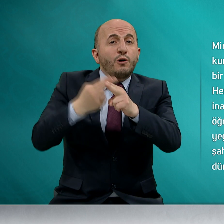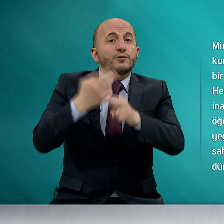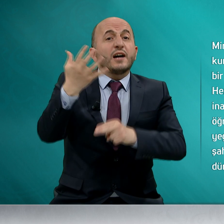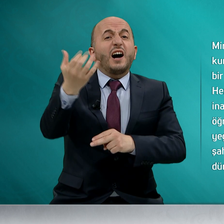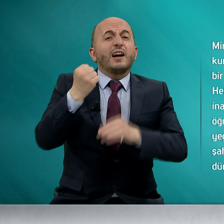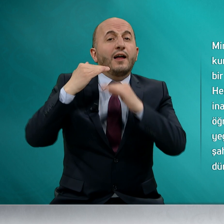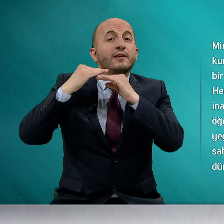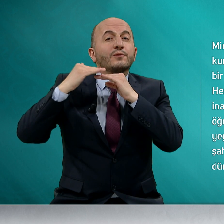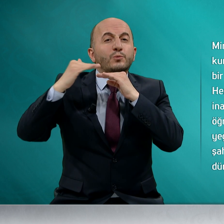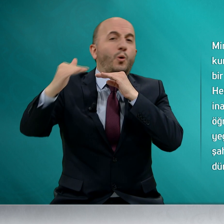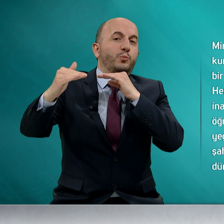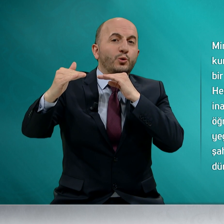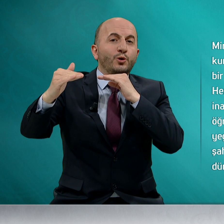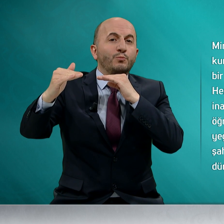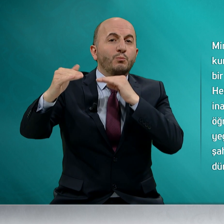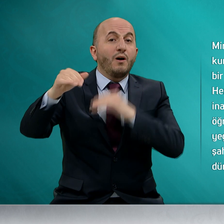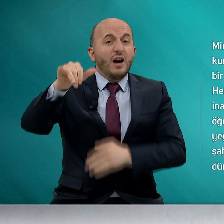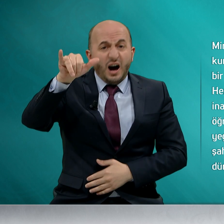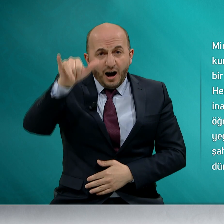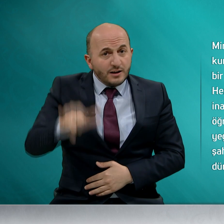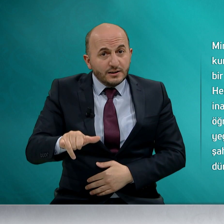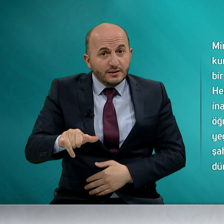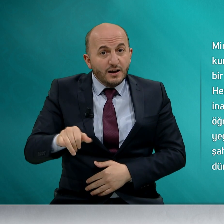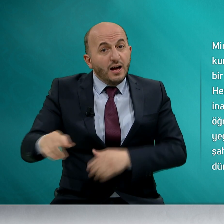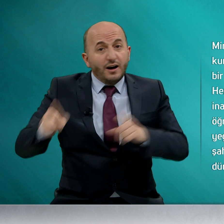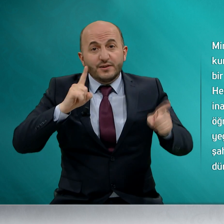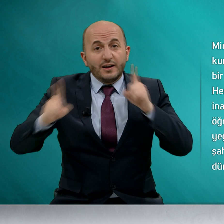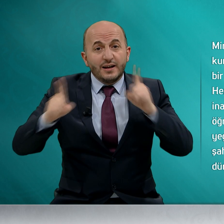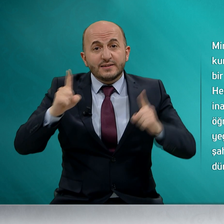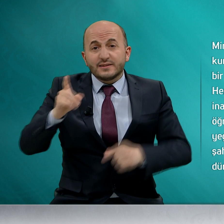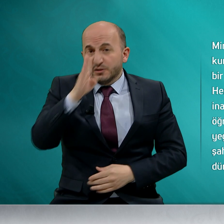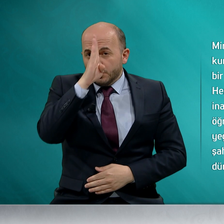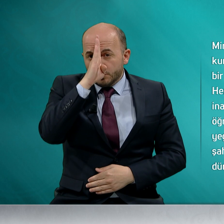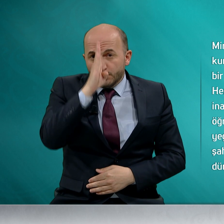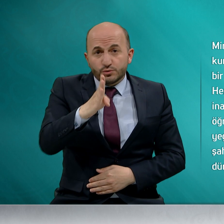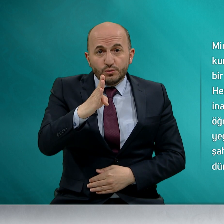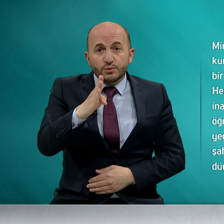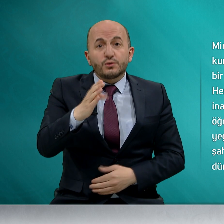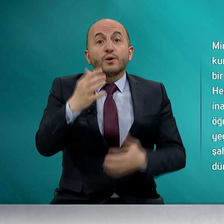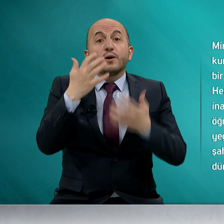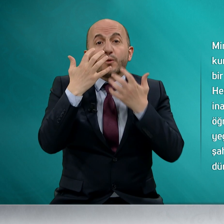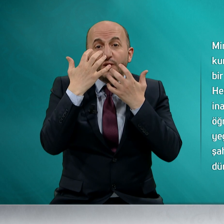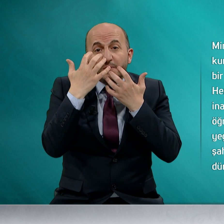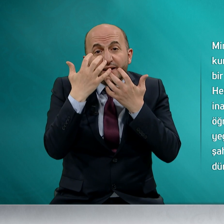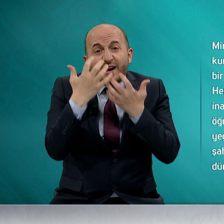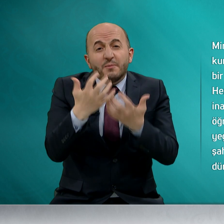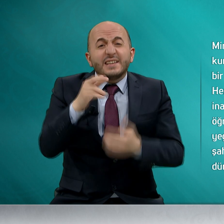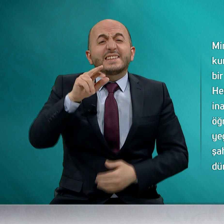örnek alan toplum, hak, adalet, dürüstlük ve merhamet